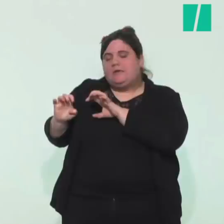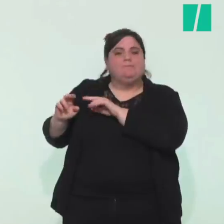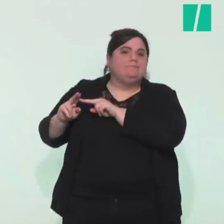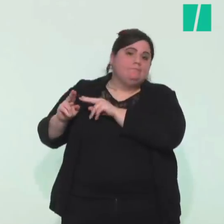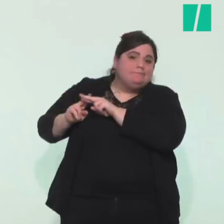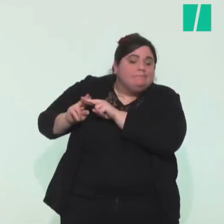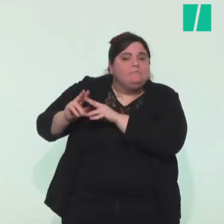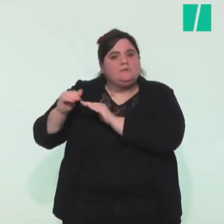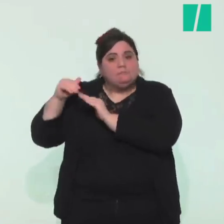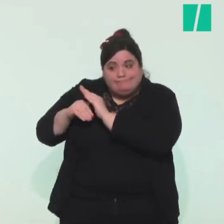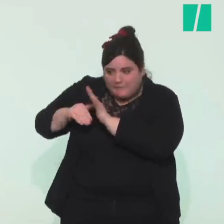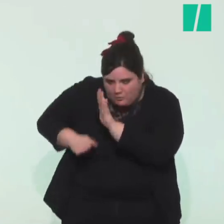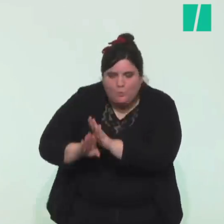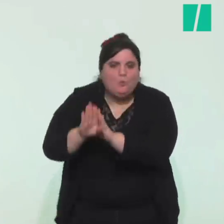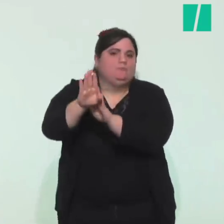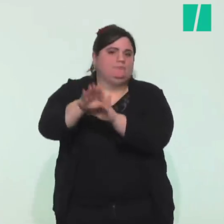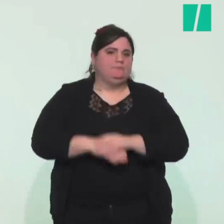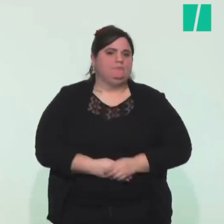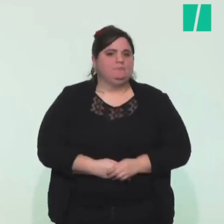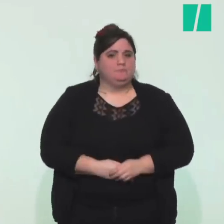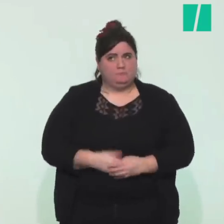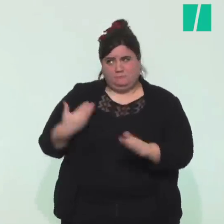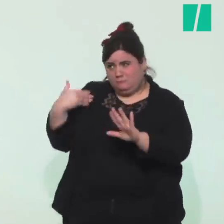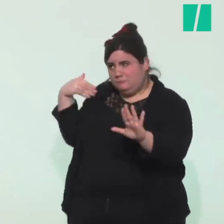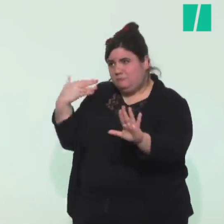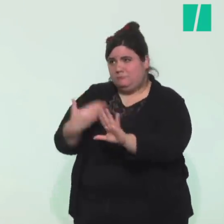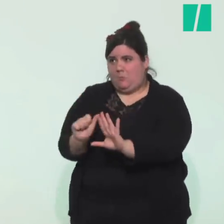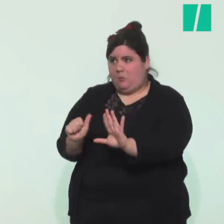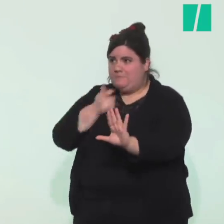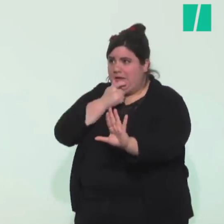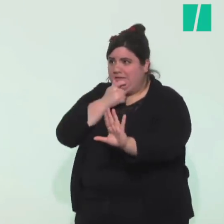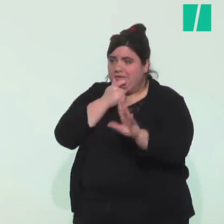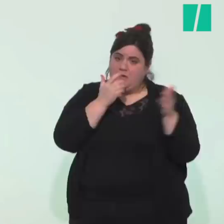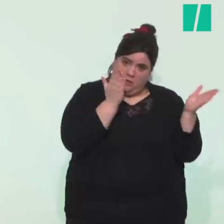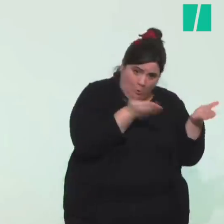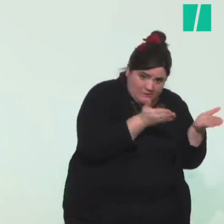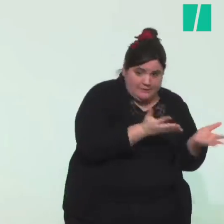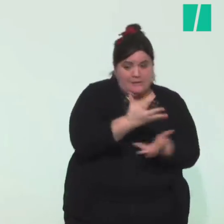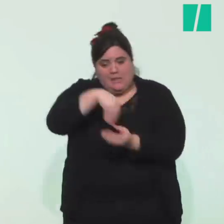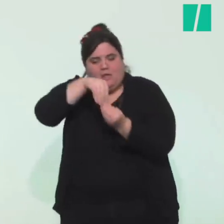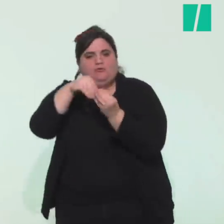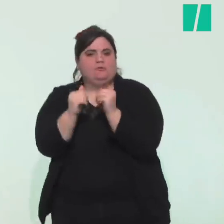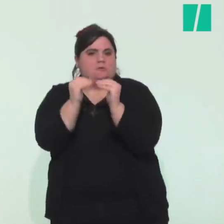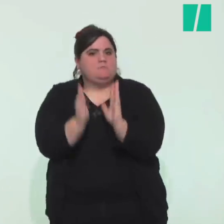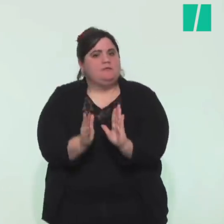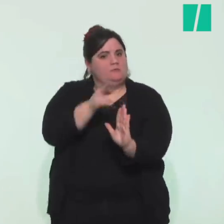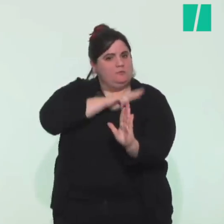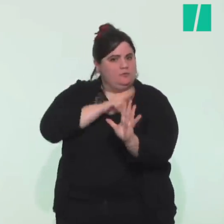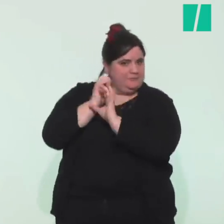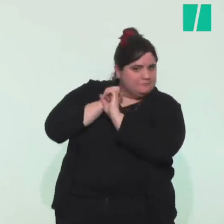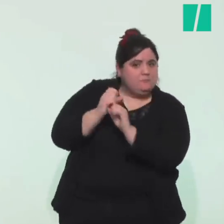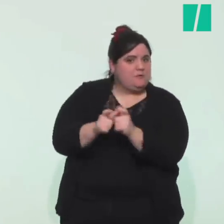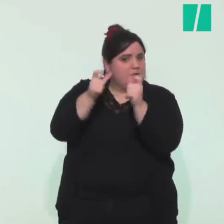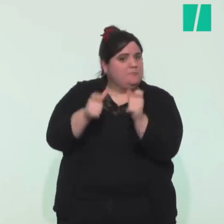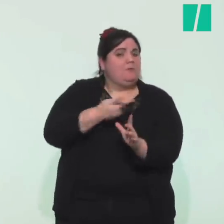Depuis le 1er mars, en additionnant les décès survenus à l'hôpital et ceux survenus au sein des établissements médico-sociaux,